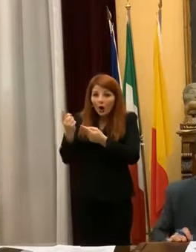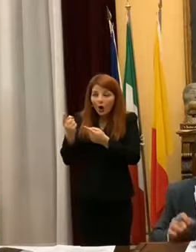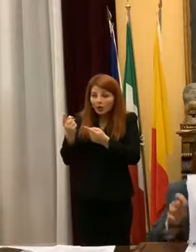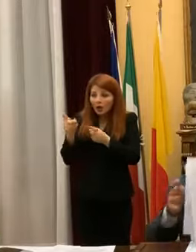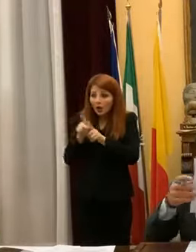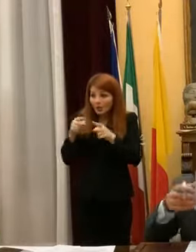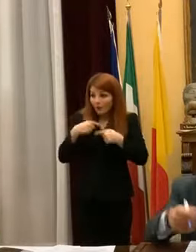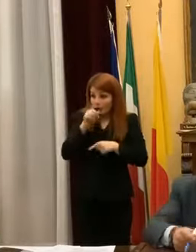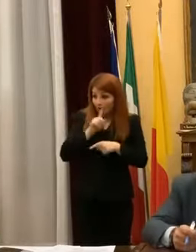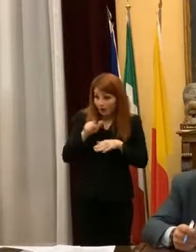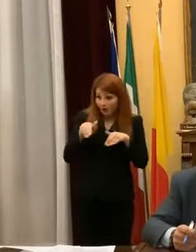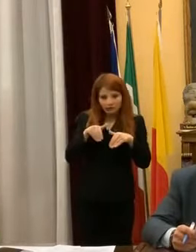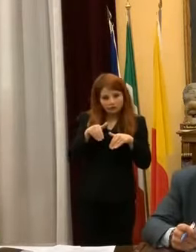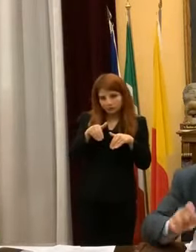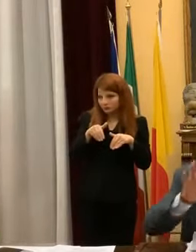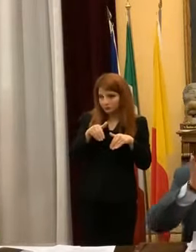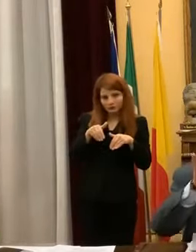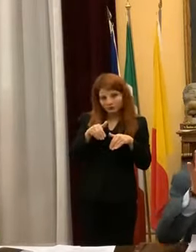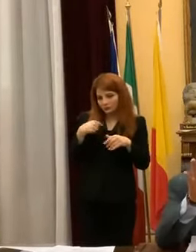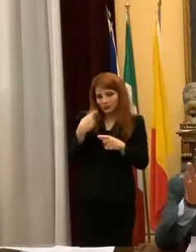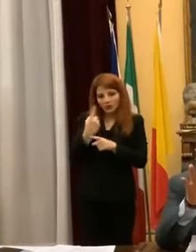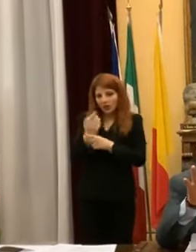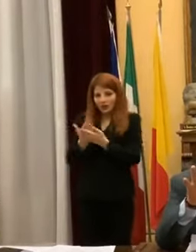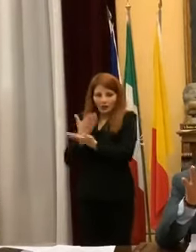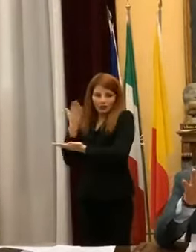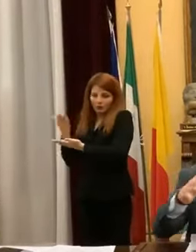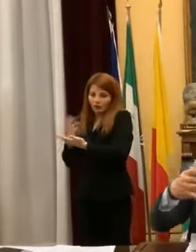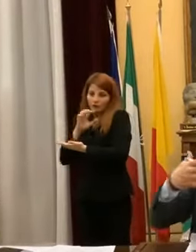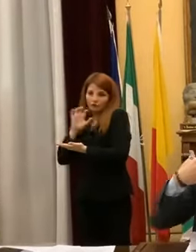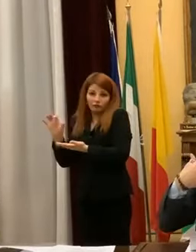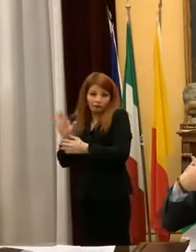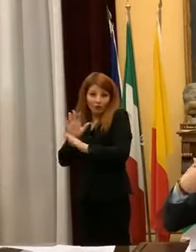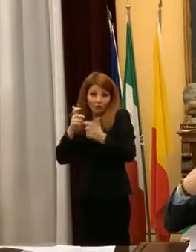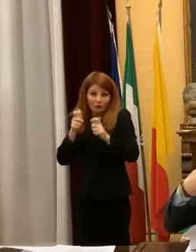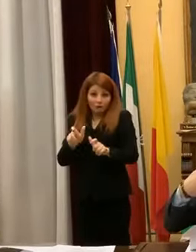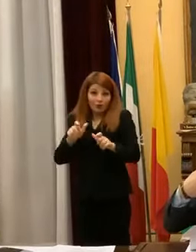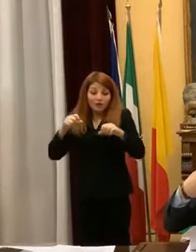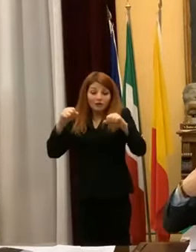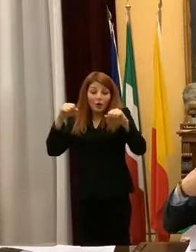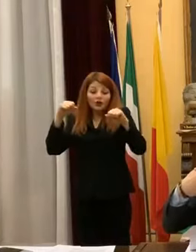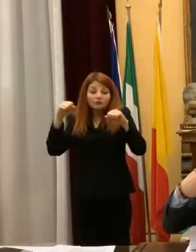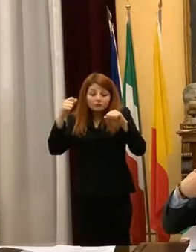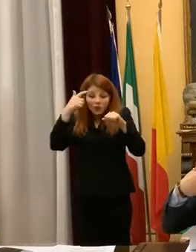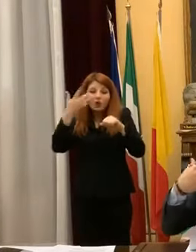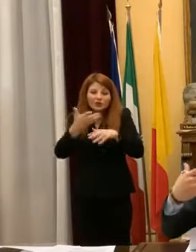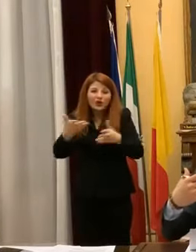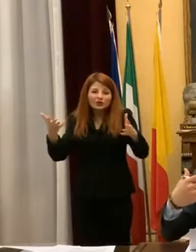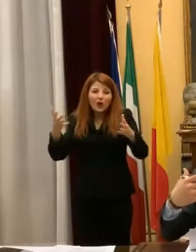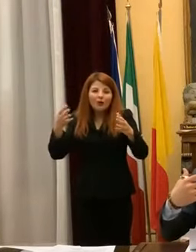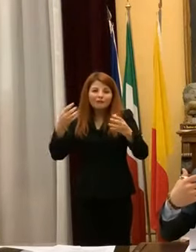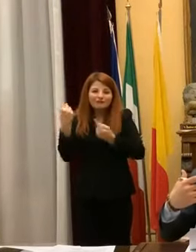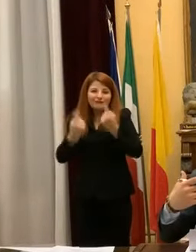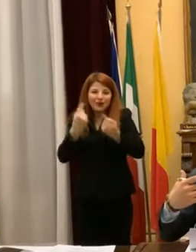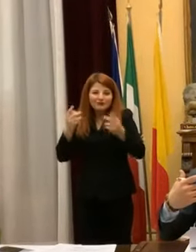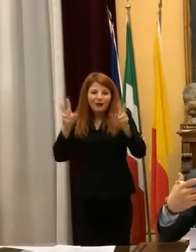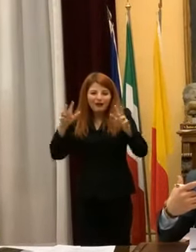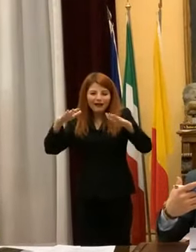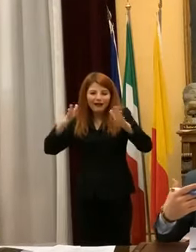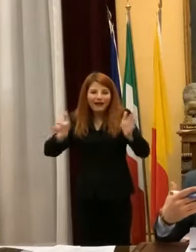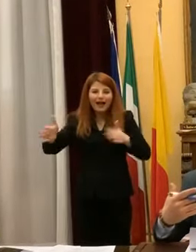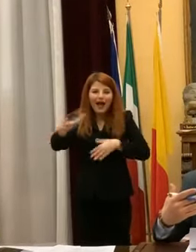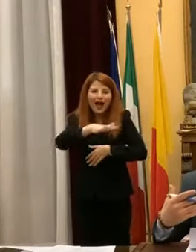la sanità muore. Chi tocca la sanità muore